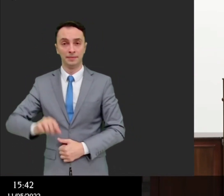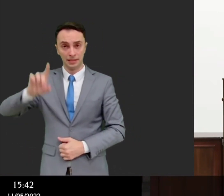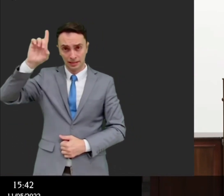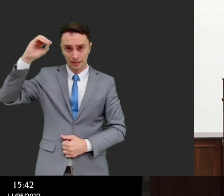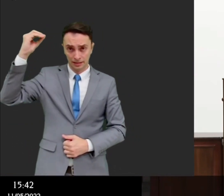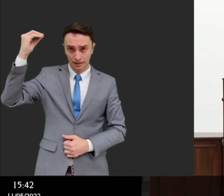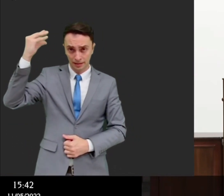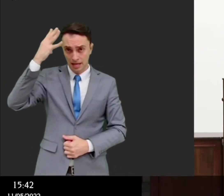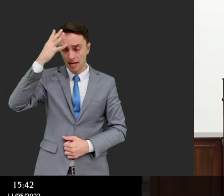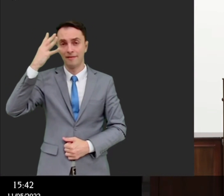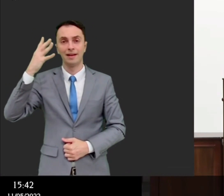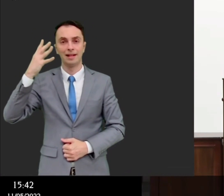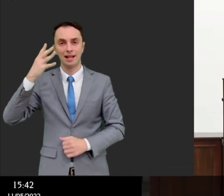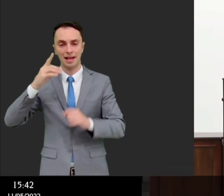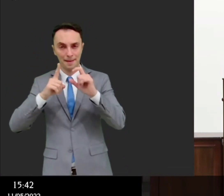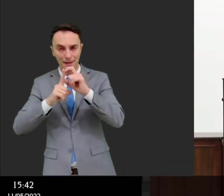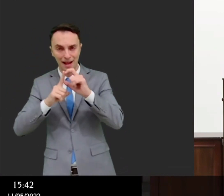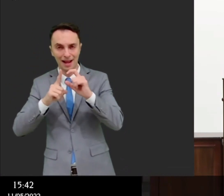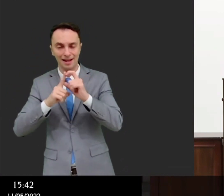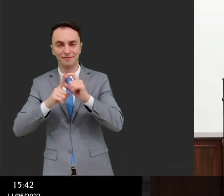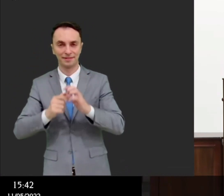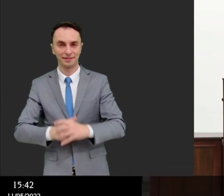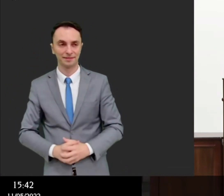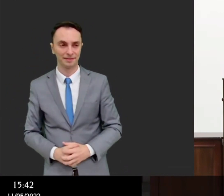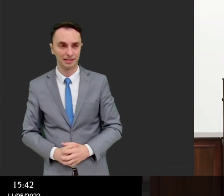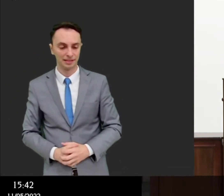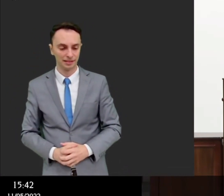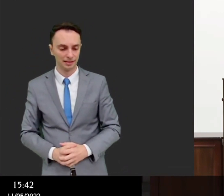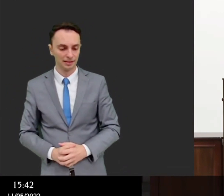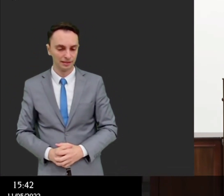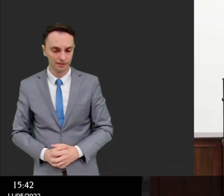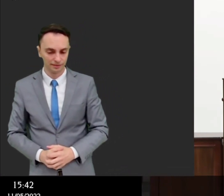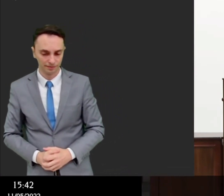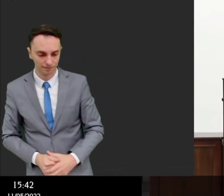envie o conselho da sua palavra.